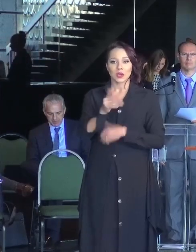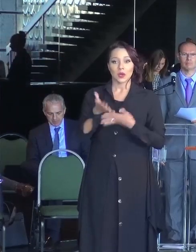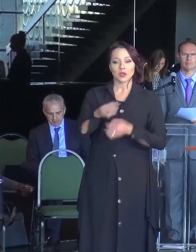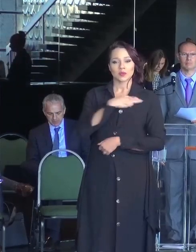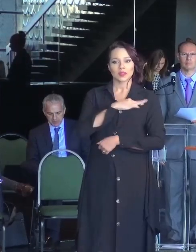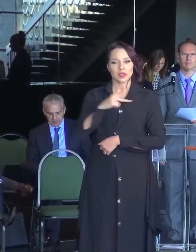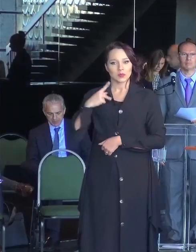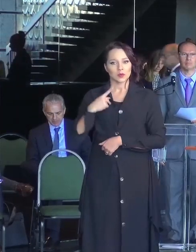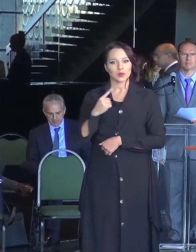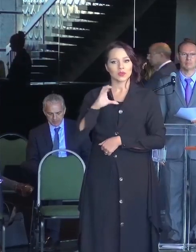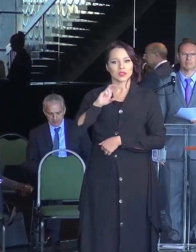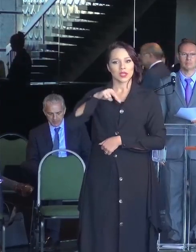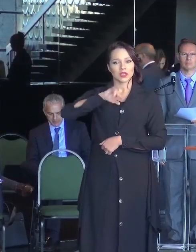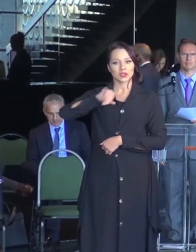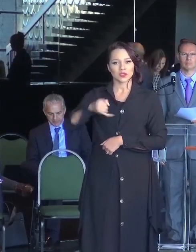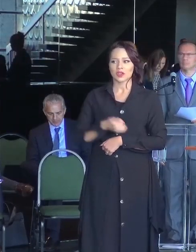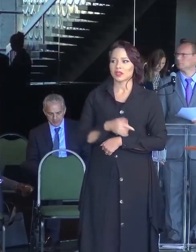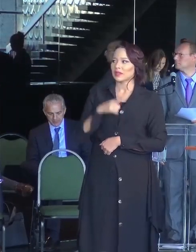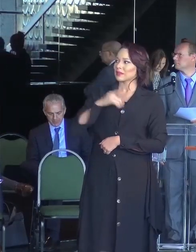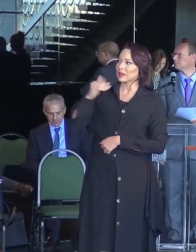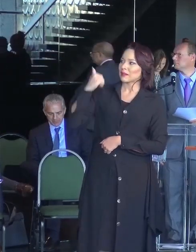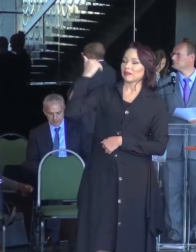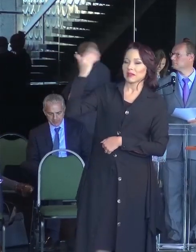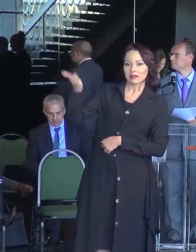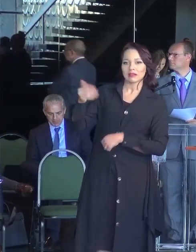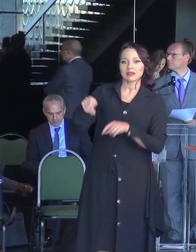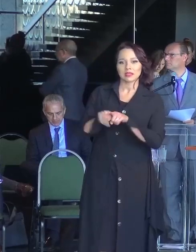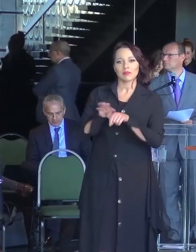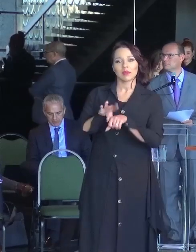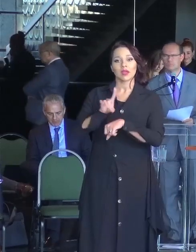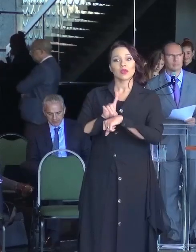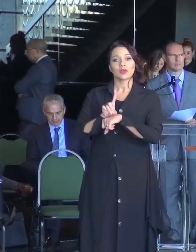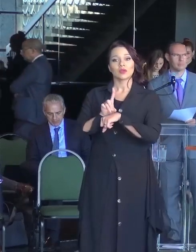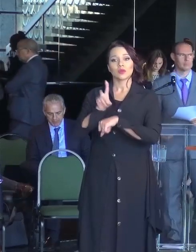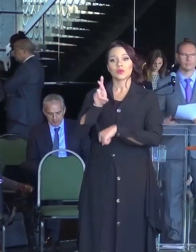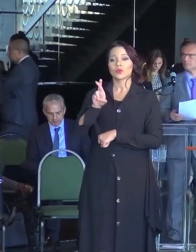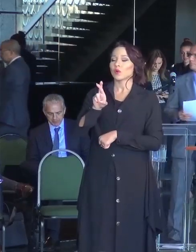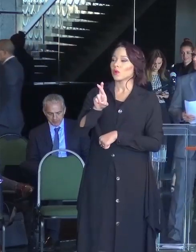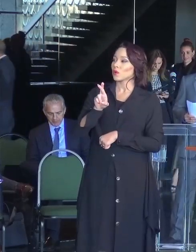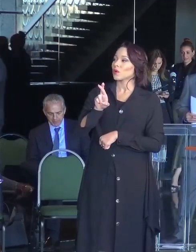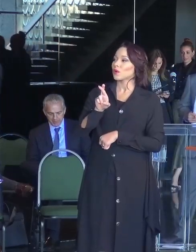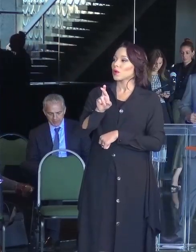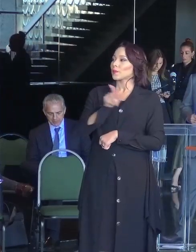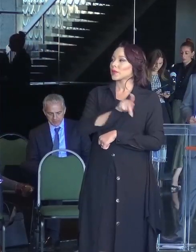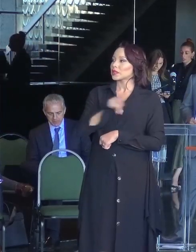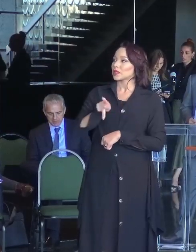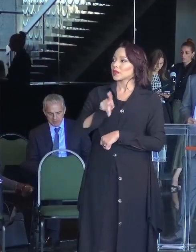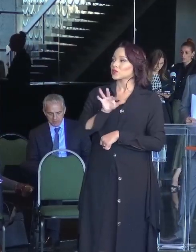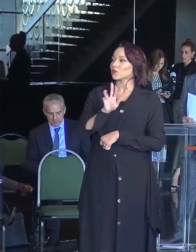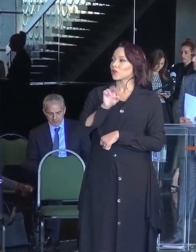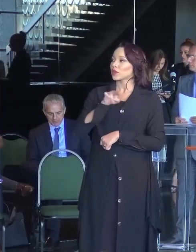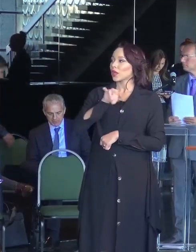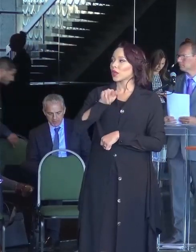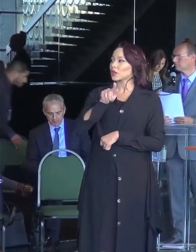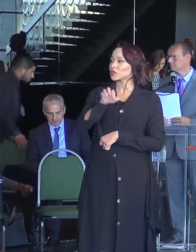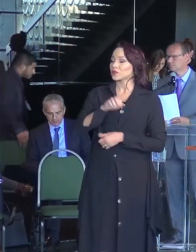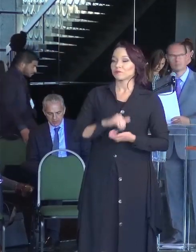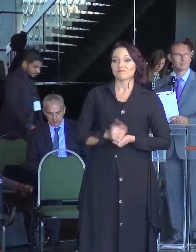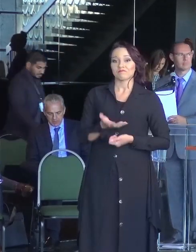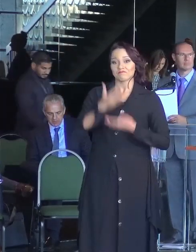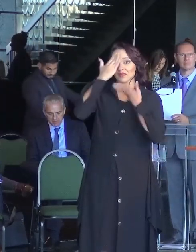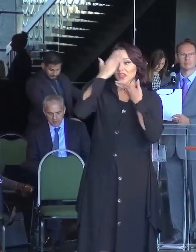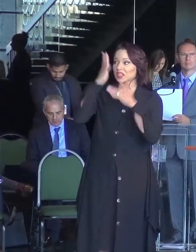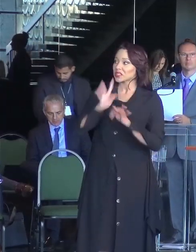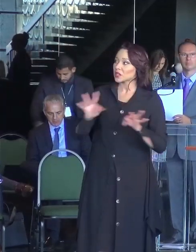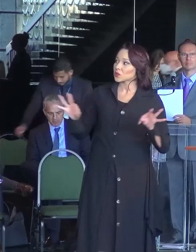no CNJ. Eu tenho, um pouco mais lá atrás, o doutor Alexandre Chini, presidente do FONAGE. Eu quero agradecer